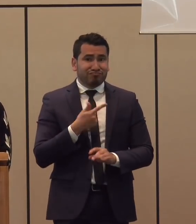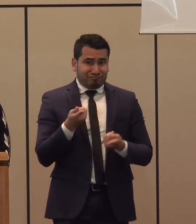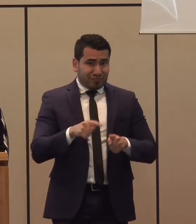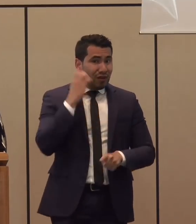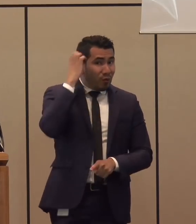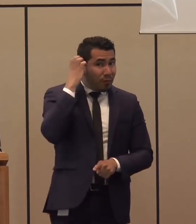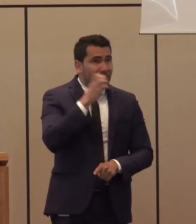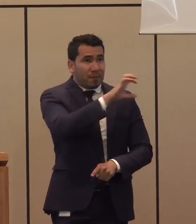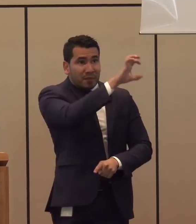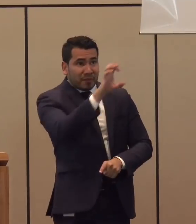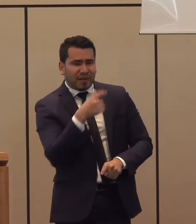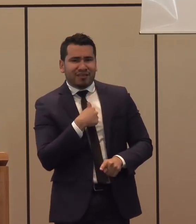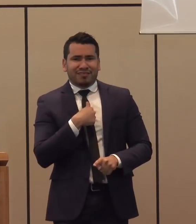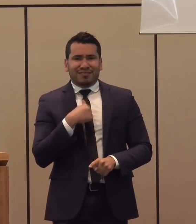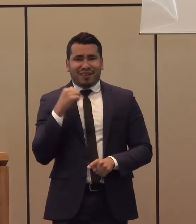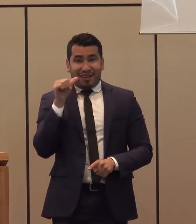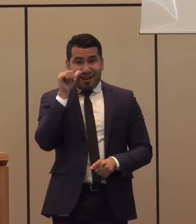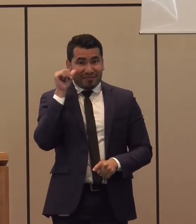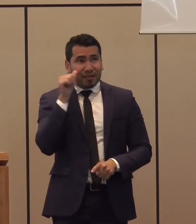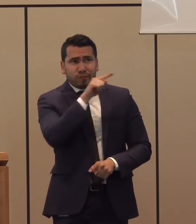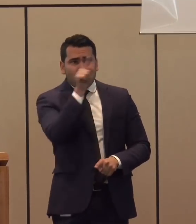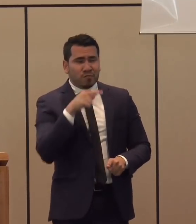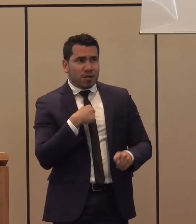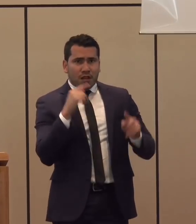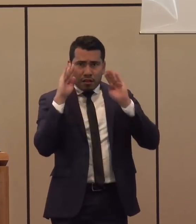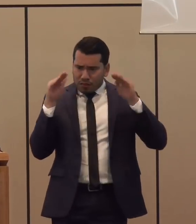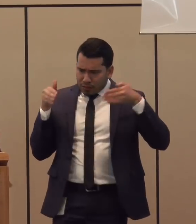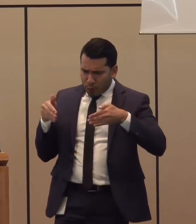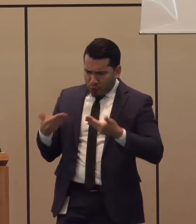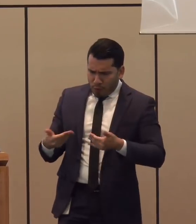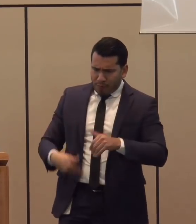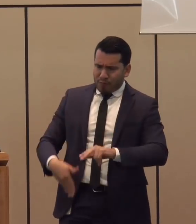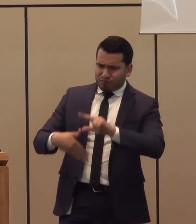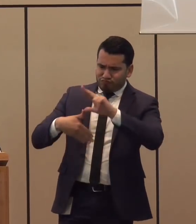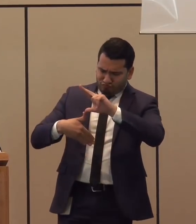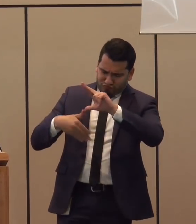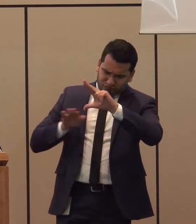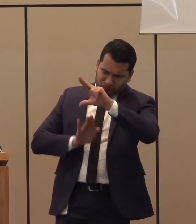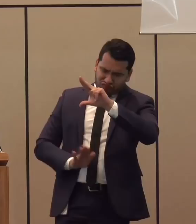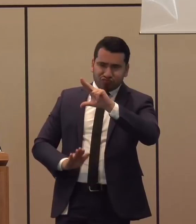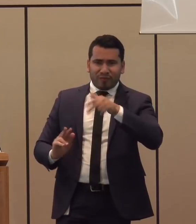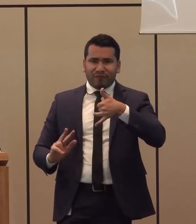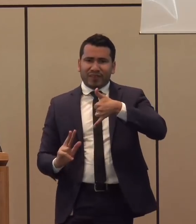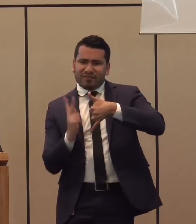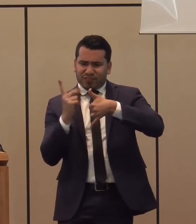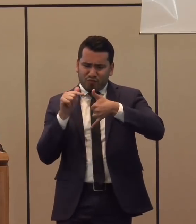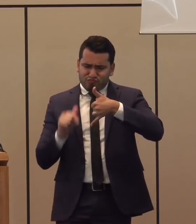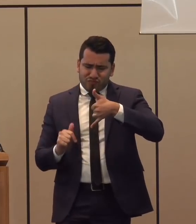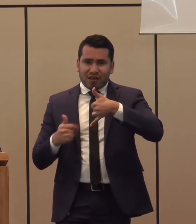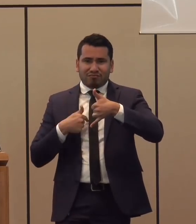por la alianza el pacífico es una es una integración de estos cuatro países con